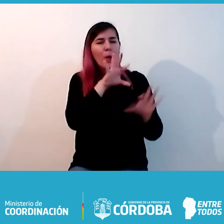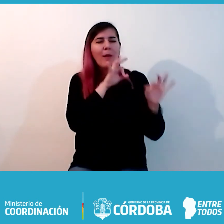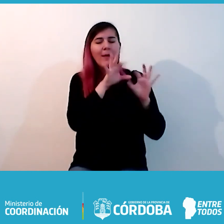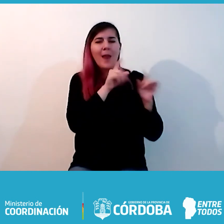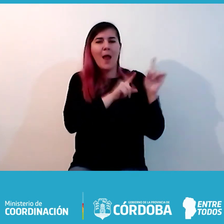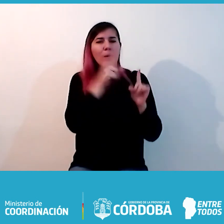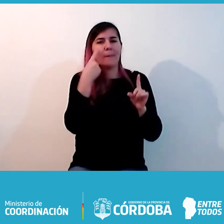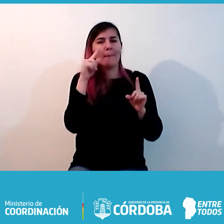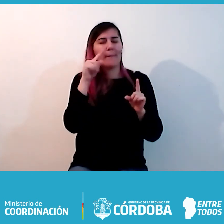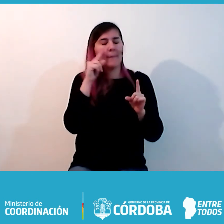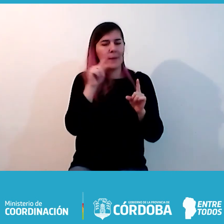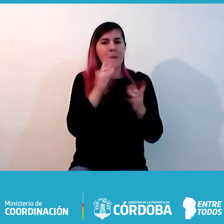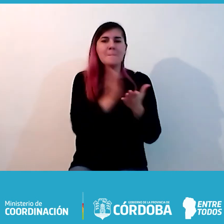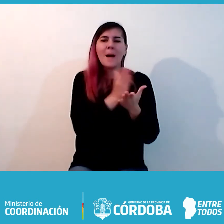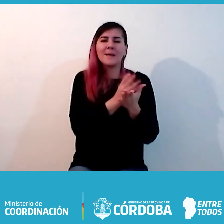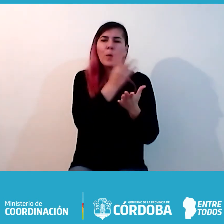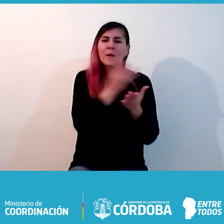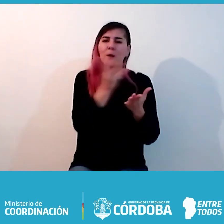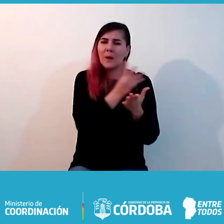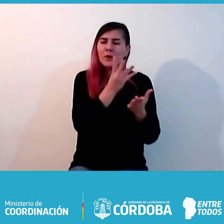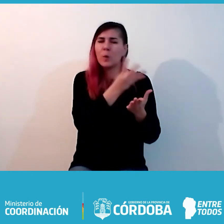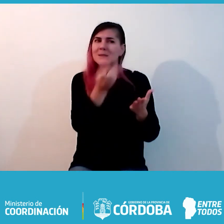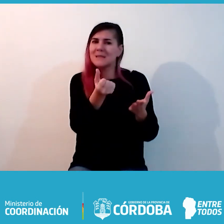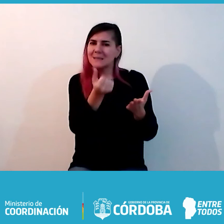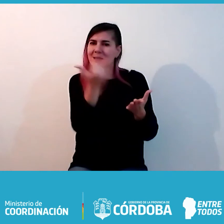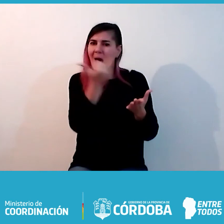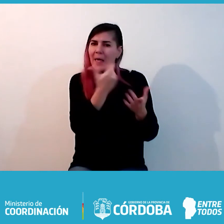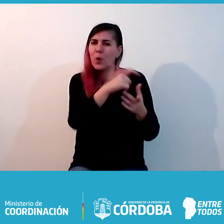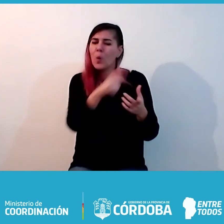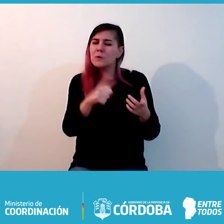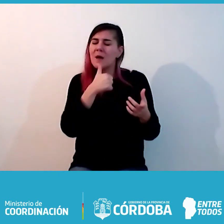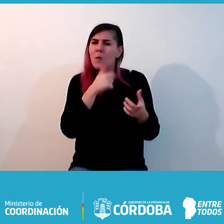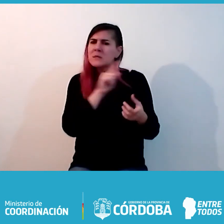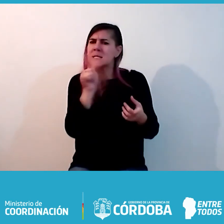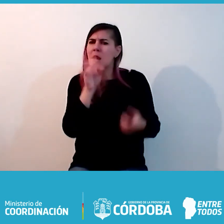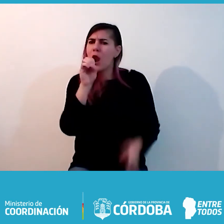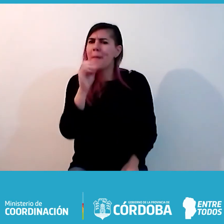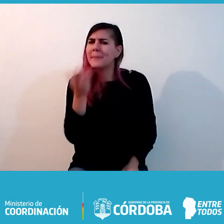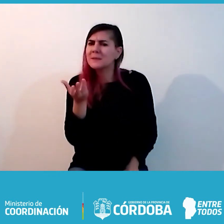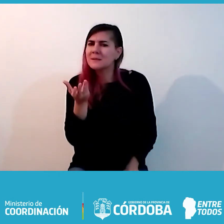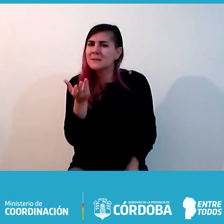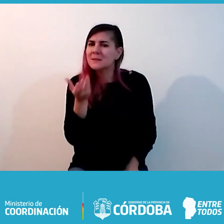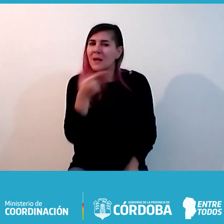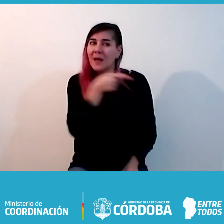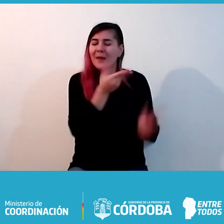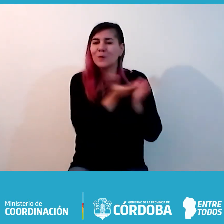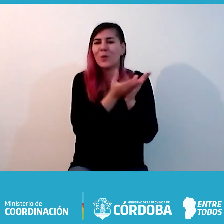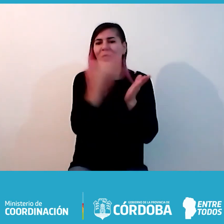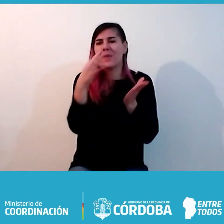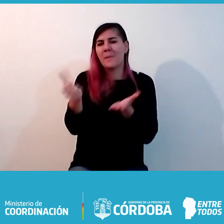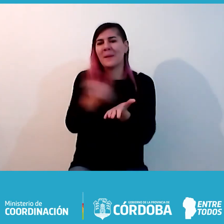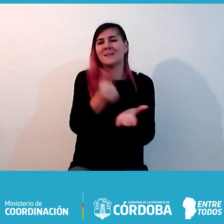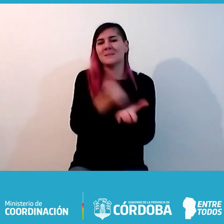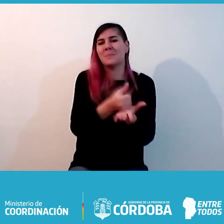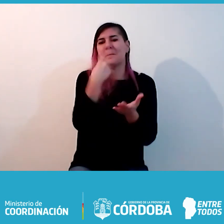documentos. En los esquemas de la página 44 y 46 se ponen cursos de aguas, pero sin los nombres. Este estudio debe ser participativo,